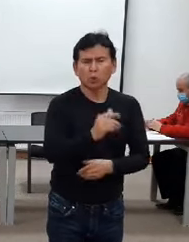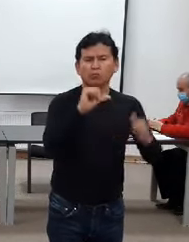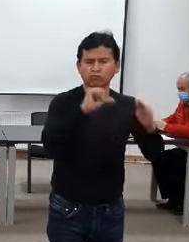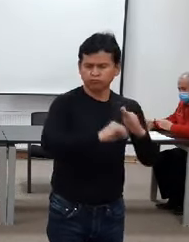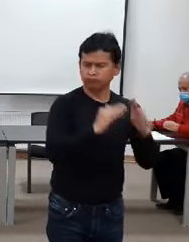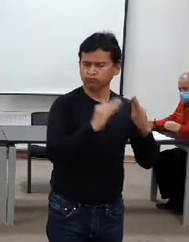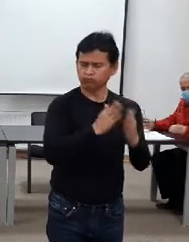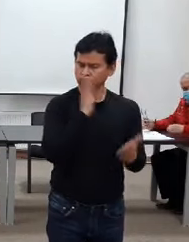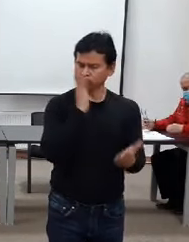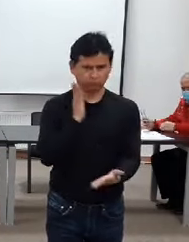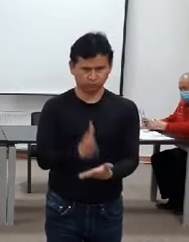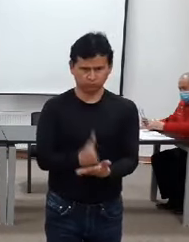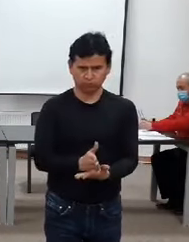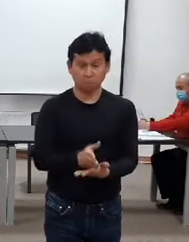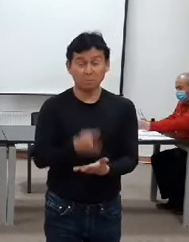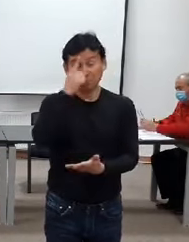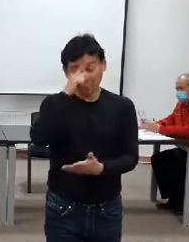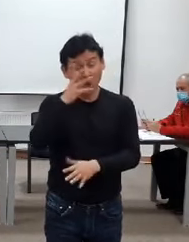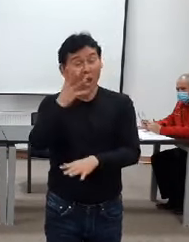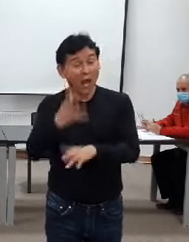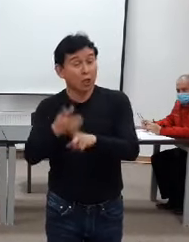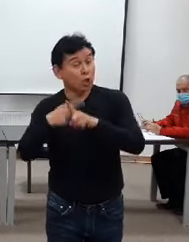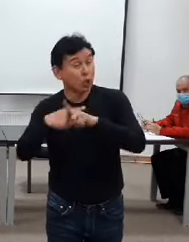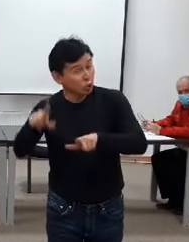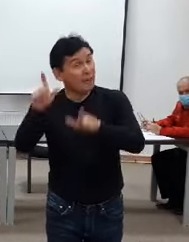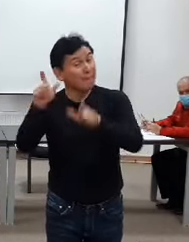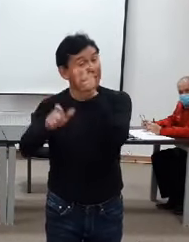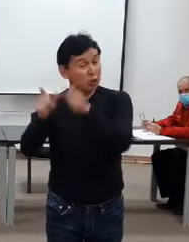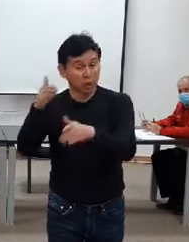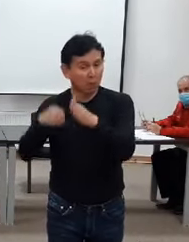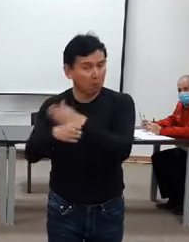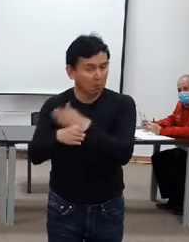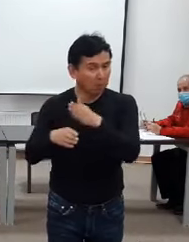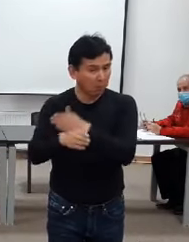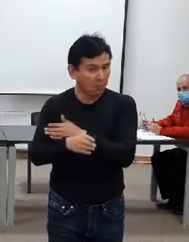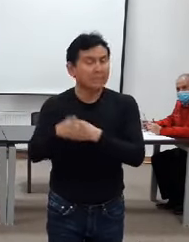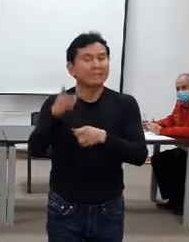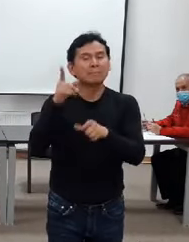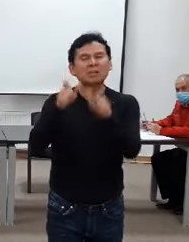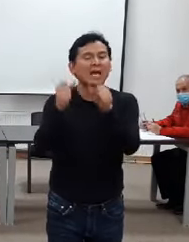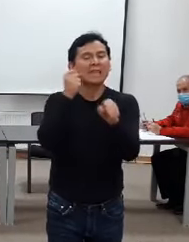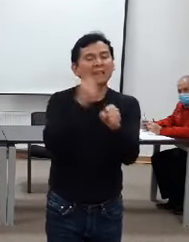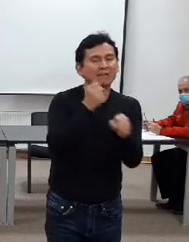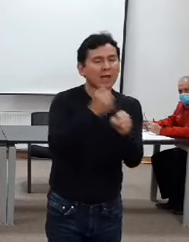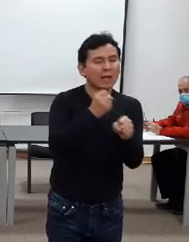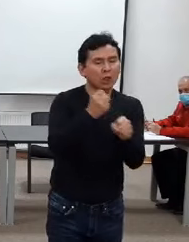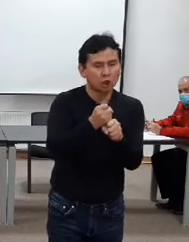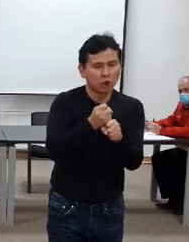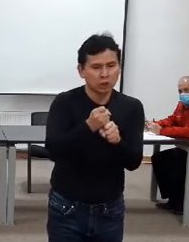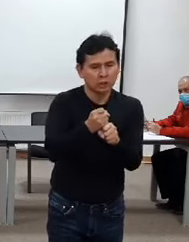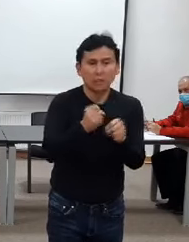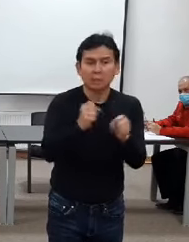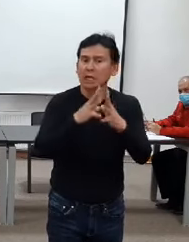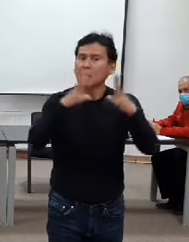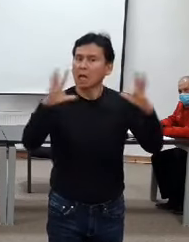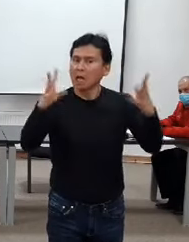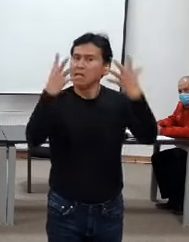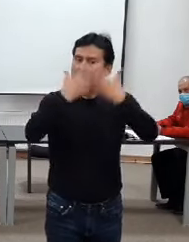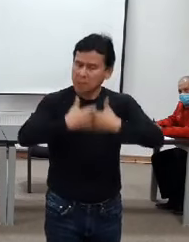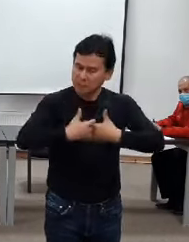pie de la letra, pero hay una gran parte de la población que ingresa a la región que son estos trabajadores, y no solamente de grandes